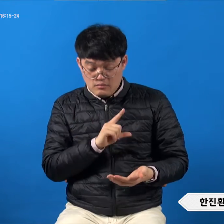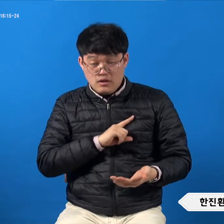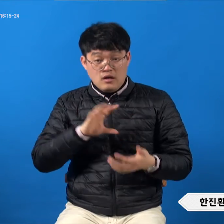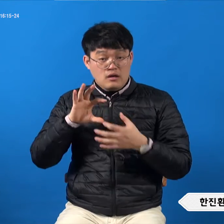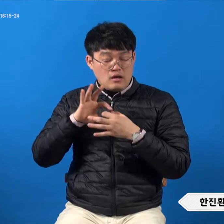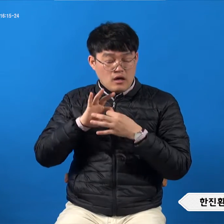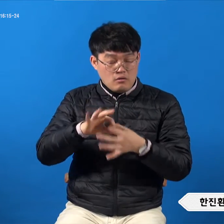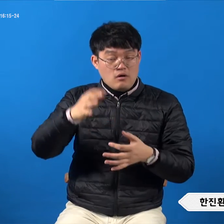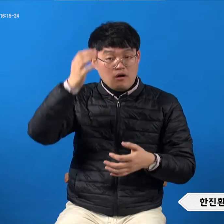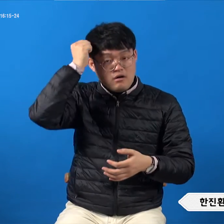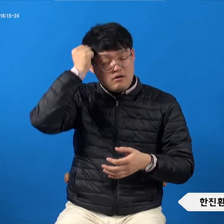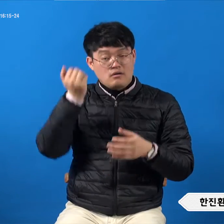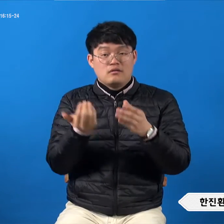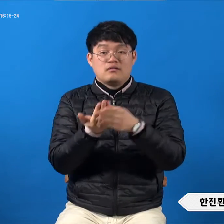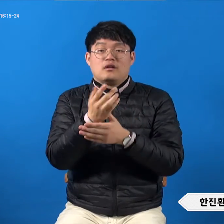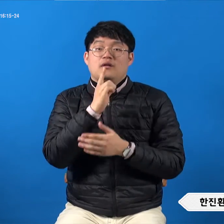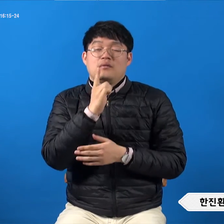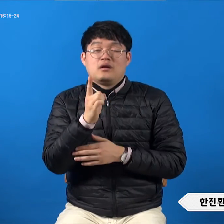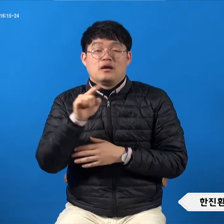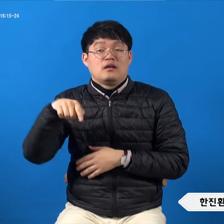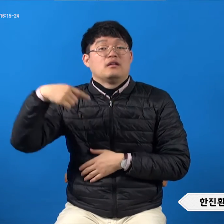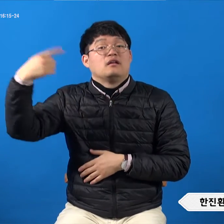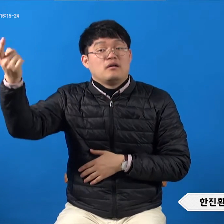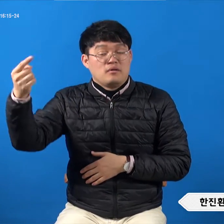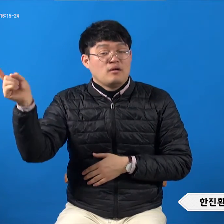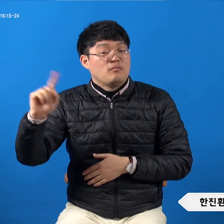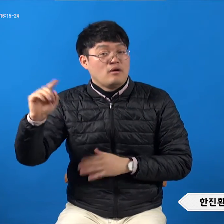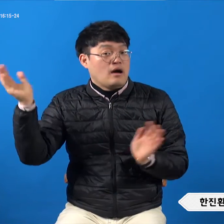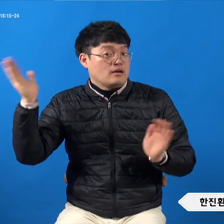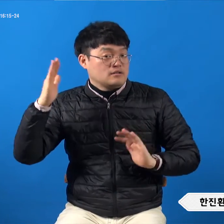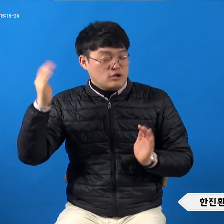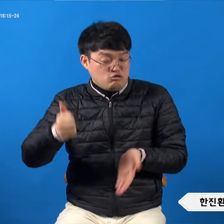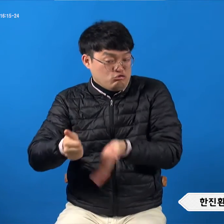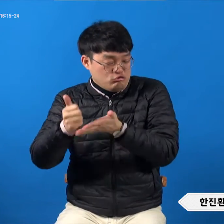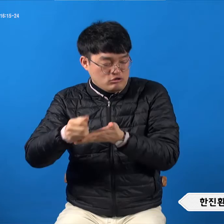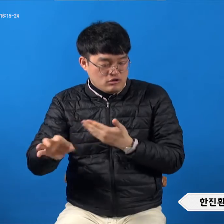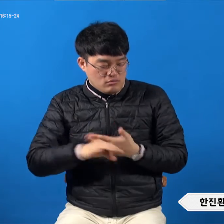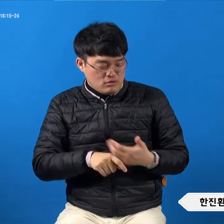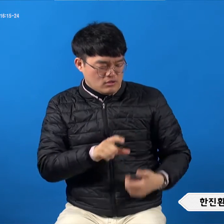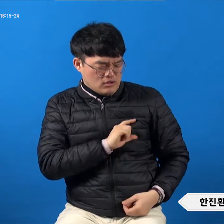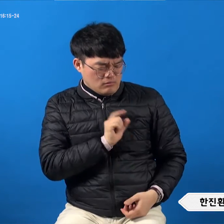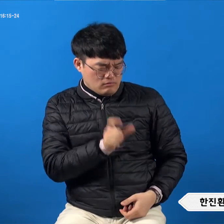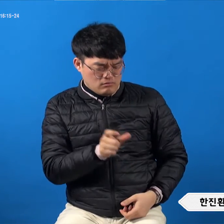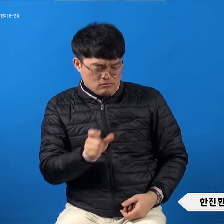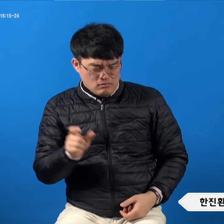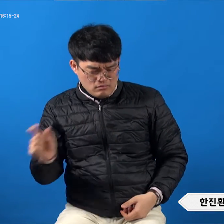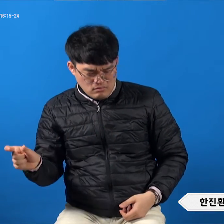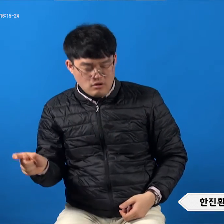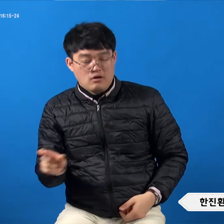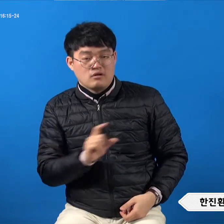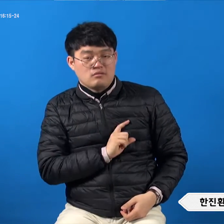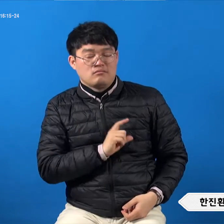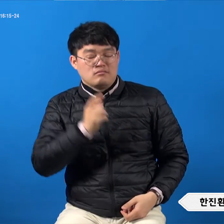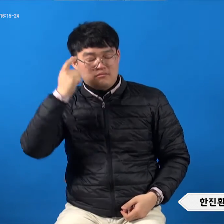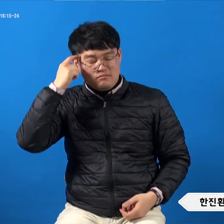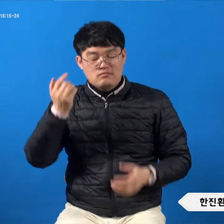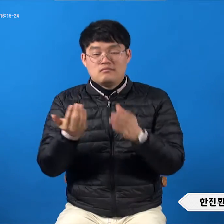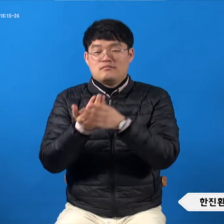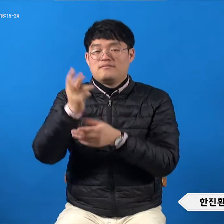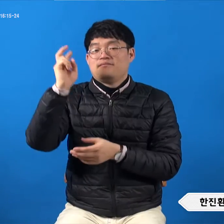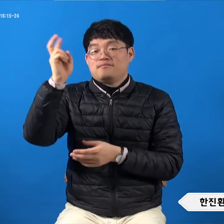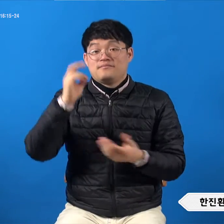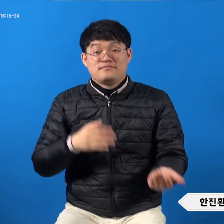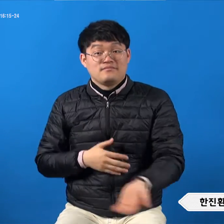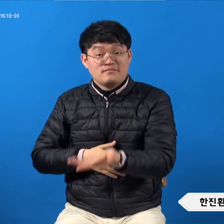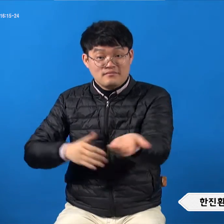않더라. 다음에 장학생 추천할 일이 있으면 아마 그 학생 이름부터 머리에 떠오를 것입니다. 혹시